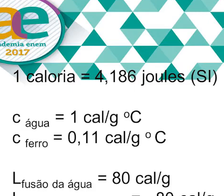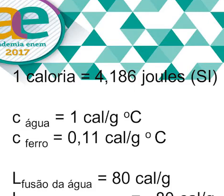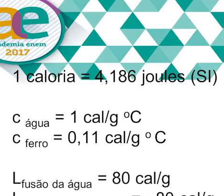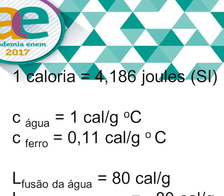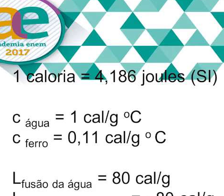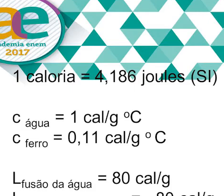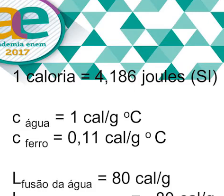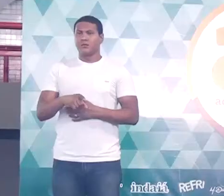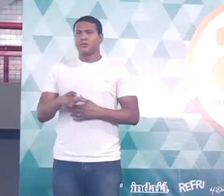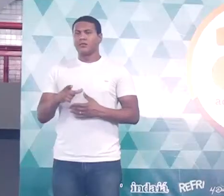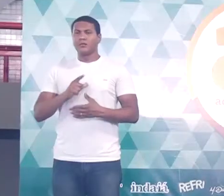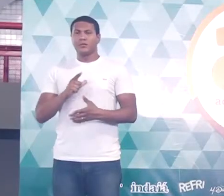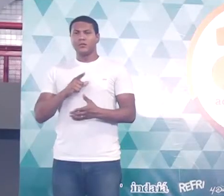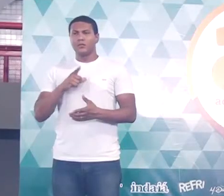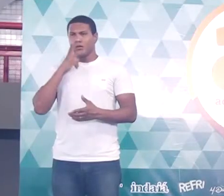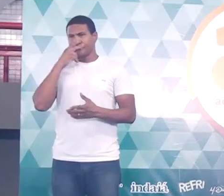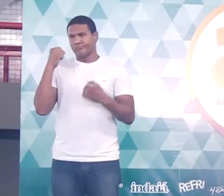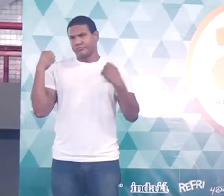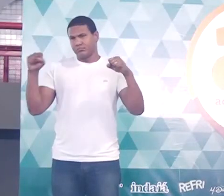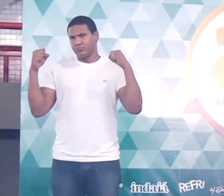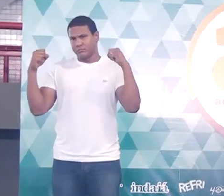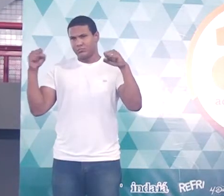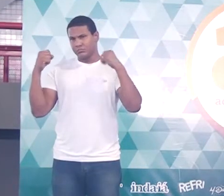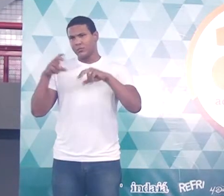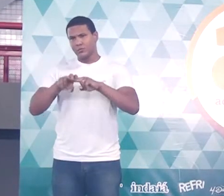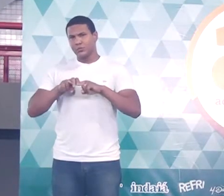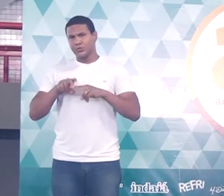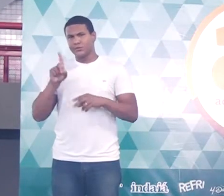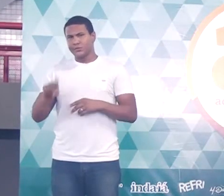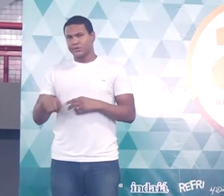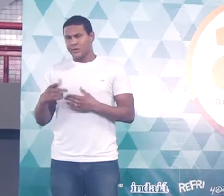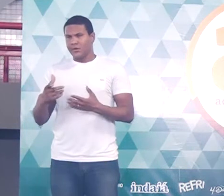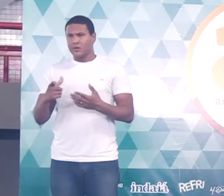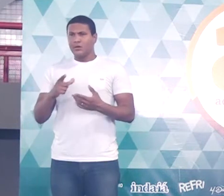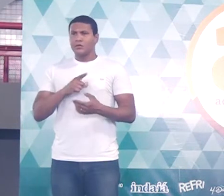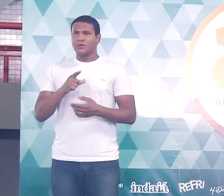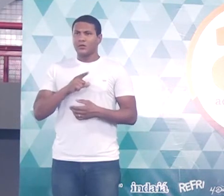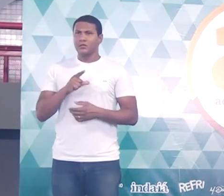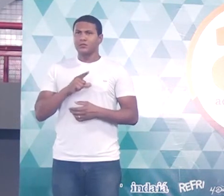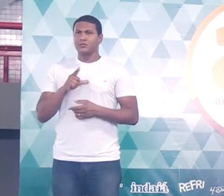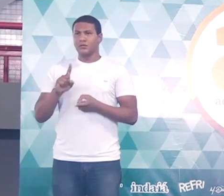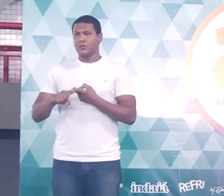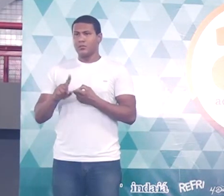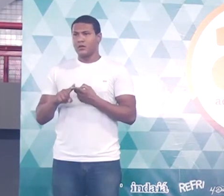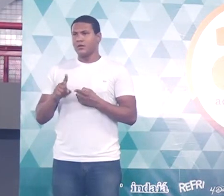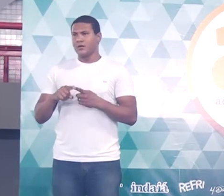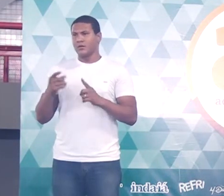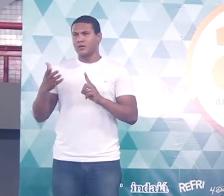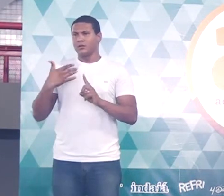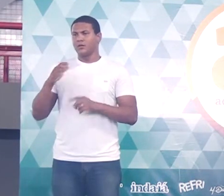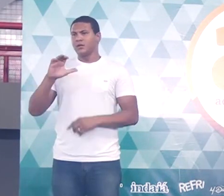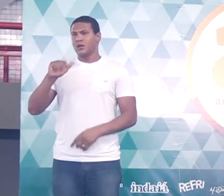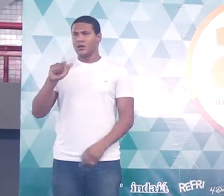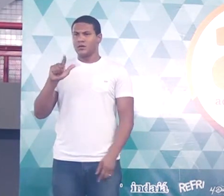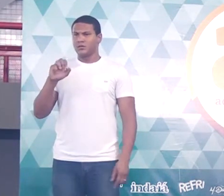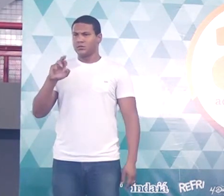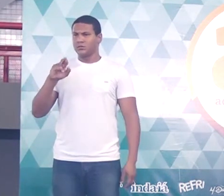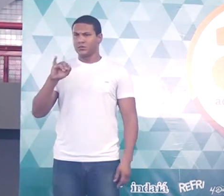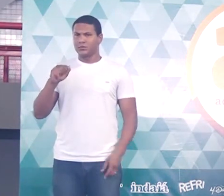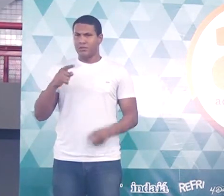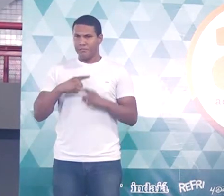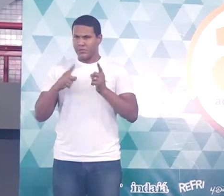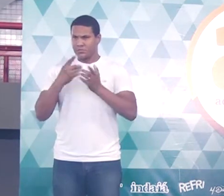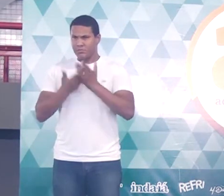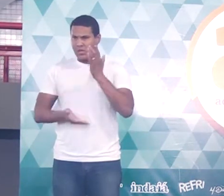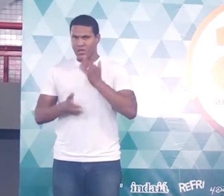está exercitando seus músculos, se tem energia envolvida, tem a relação com a caloria. Você não está perdendo calorias,